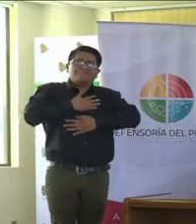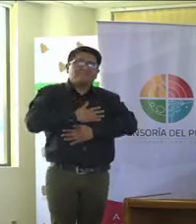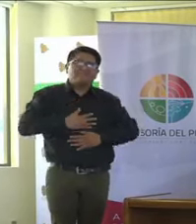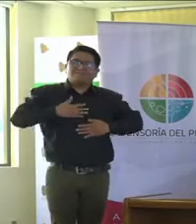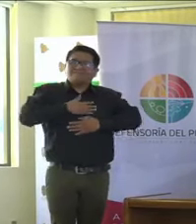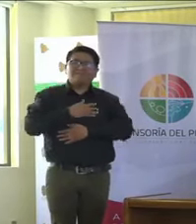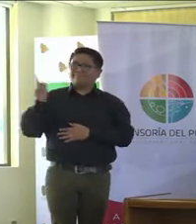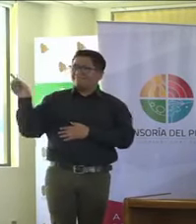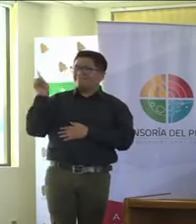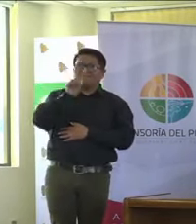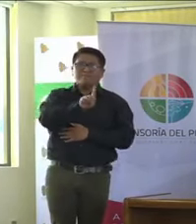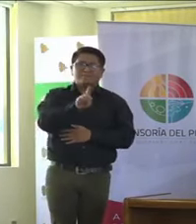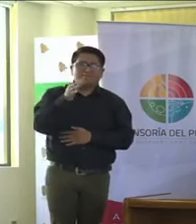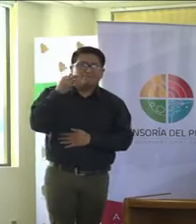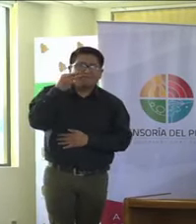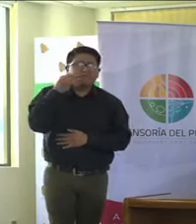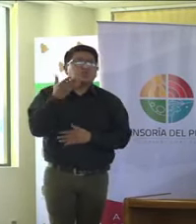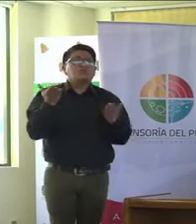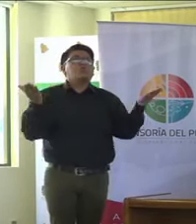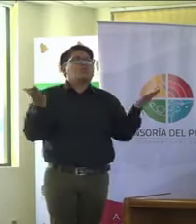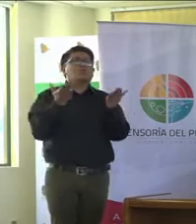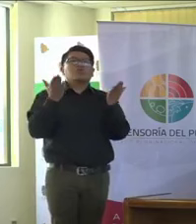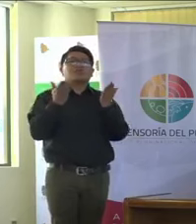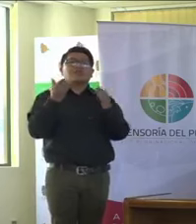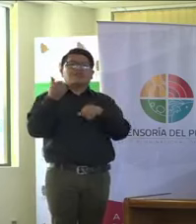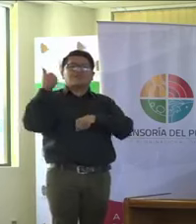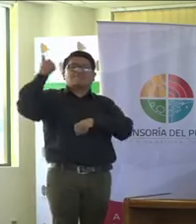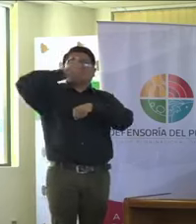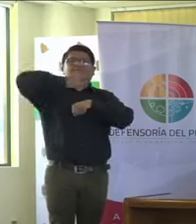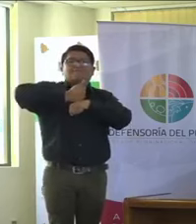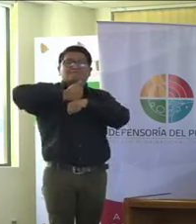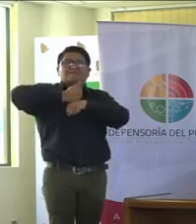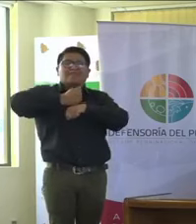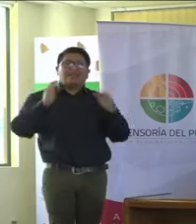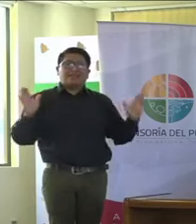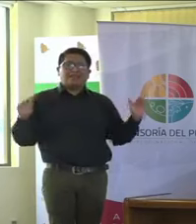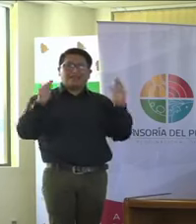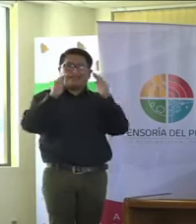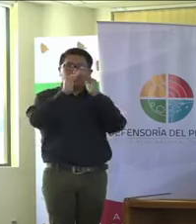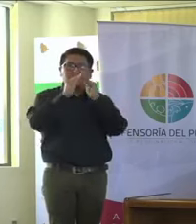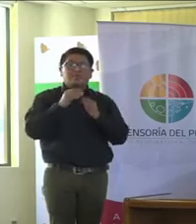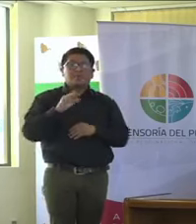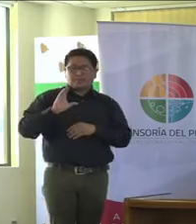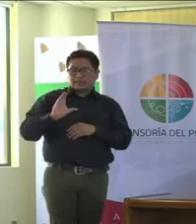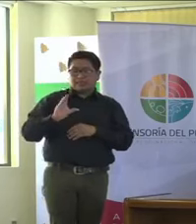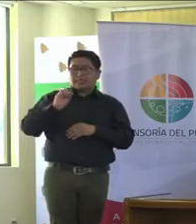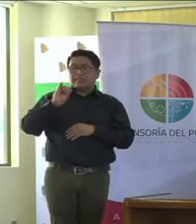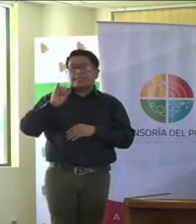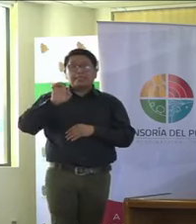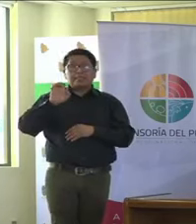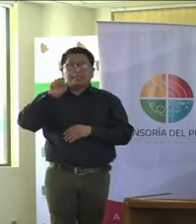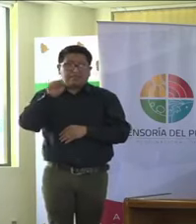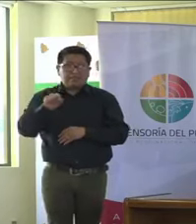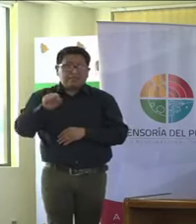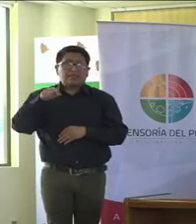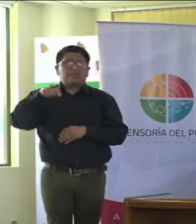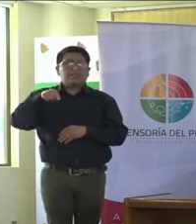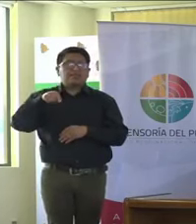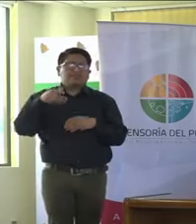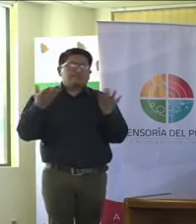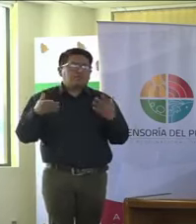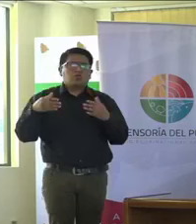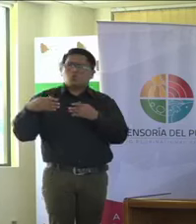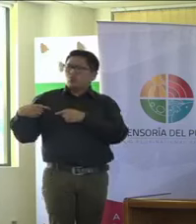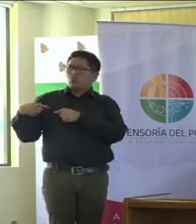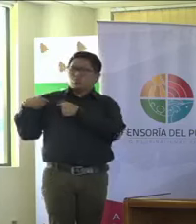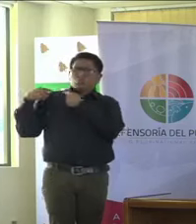en nuestra clínica modelo de La Paz. El CIES es una institución de una larga trayectoria donde su principal objetivo